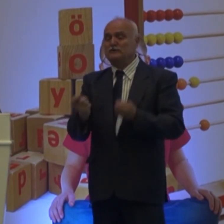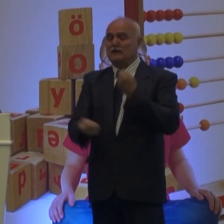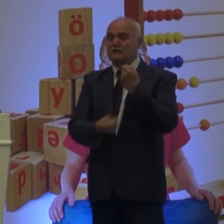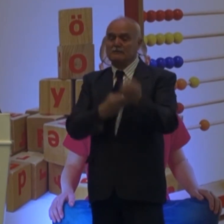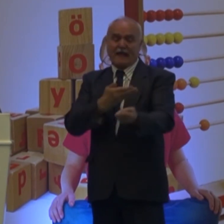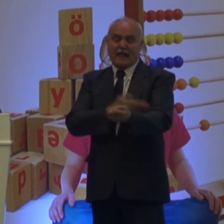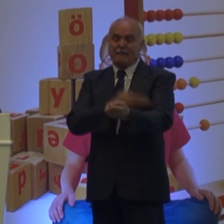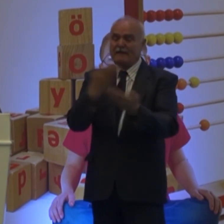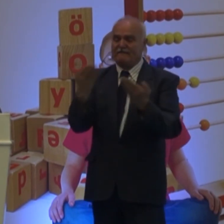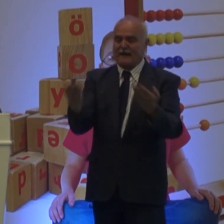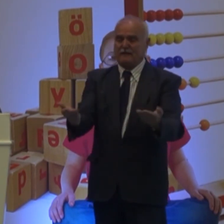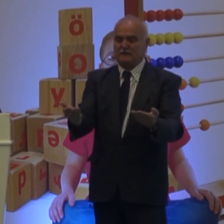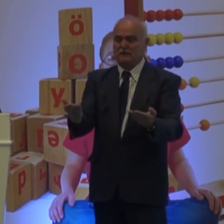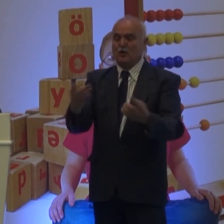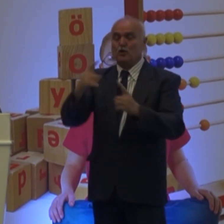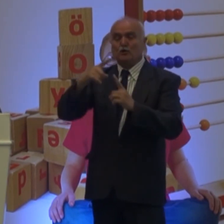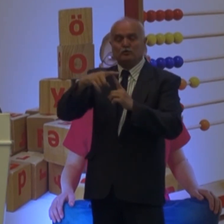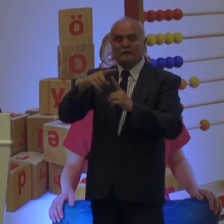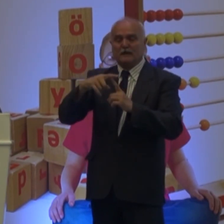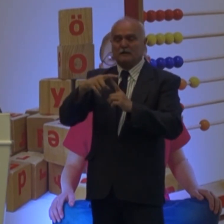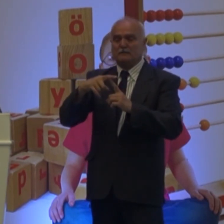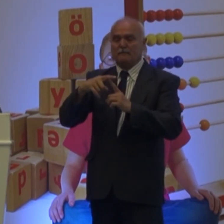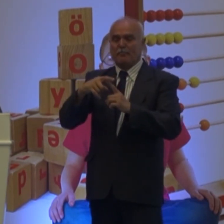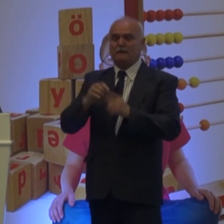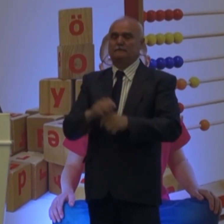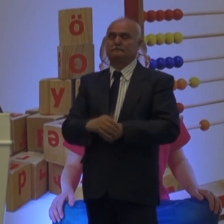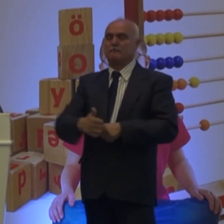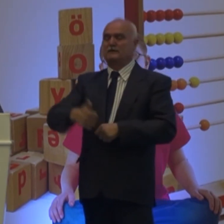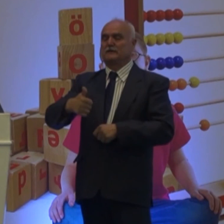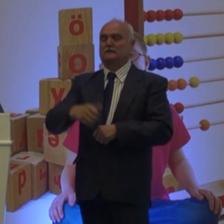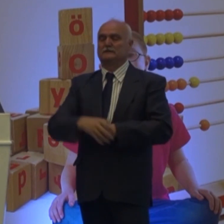geçen TÜBİTAK